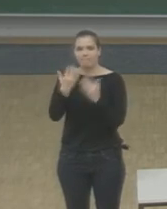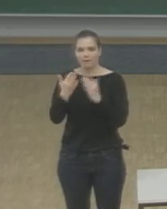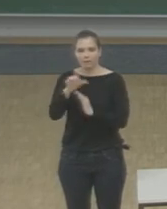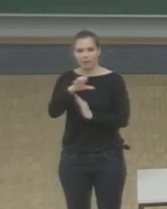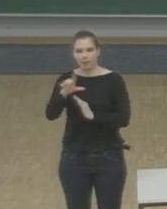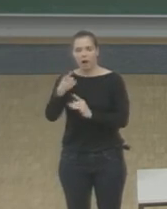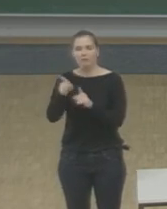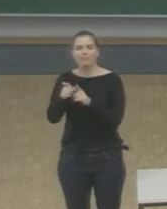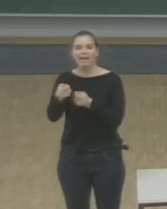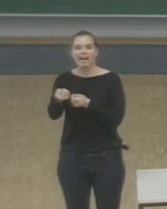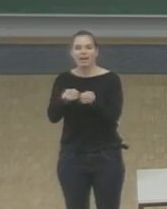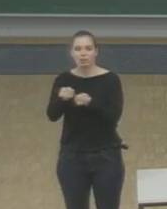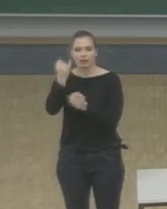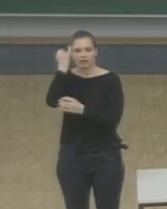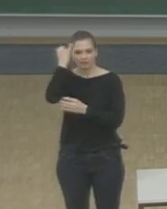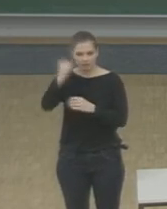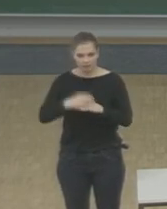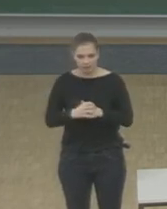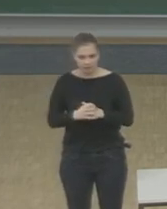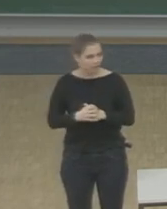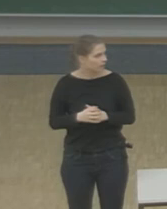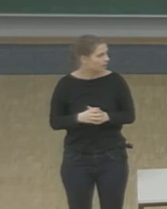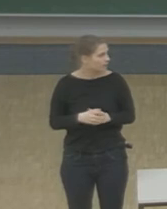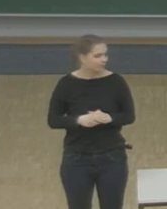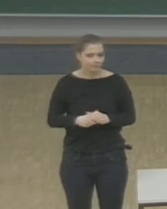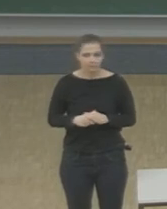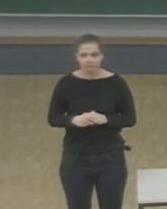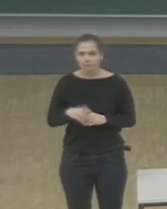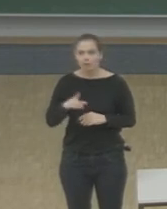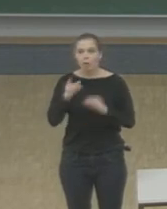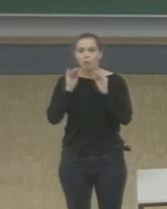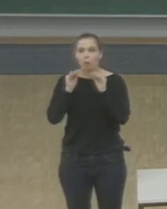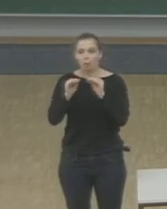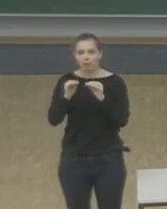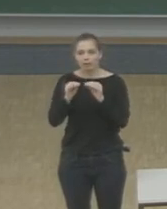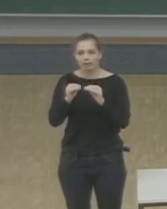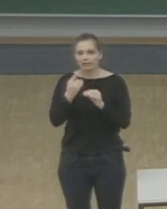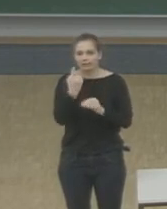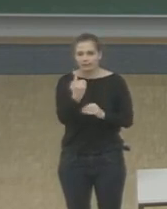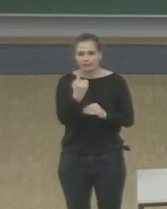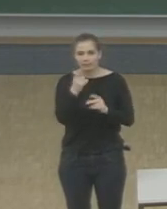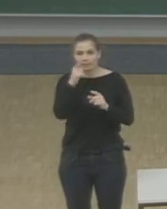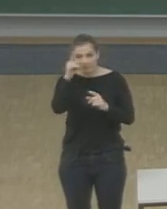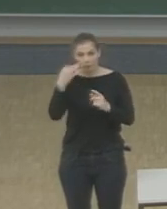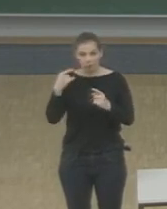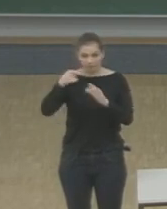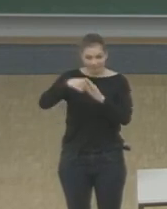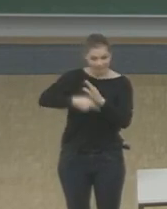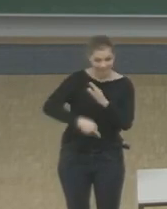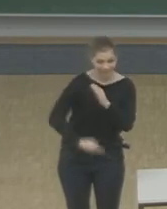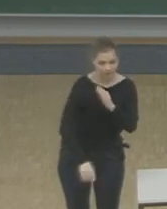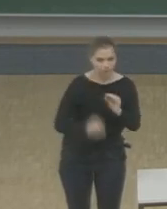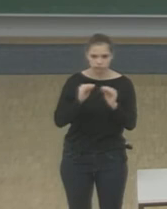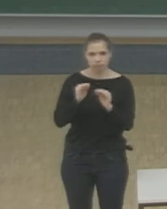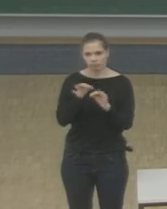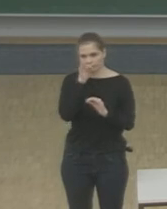Idee, allenfalls Fernziel schulischer Bemühungen. Im Unterricht kommen sie gar nicht an den Punkt.